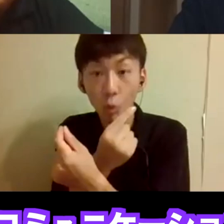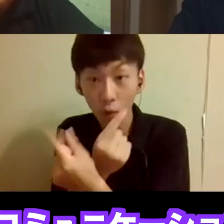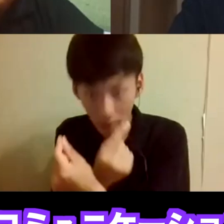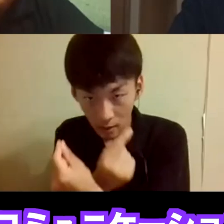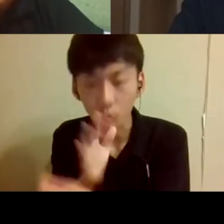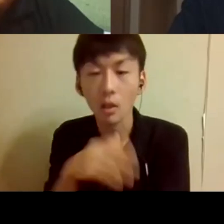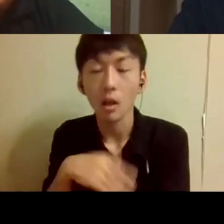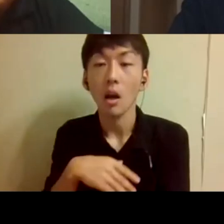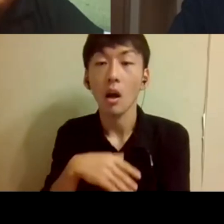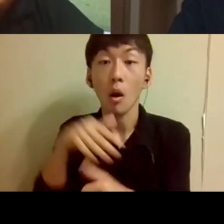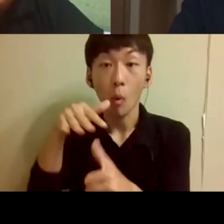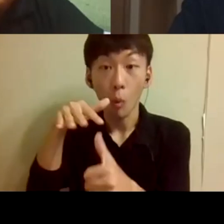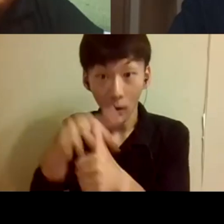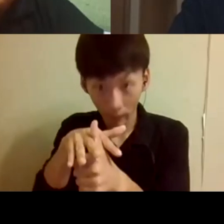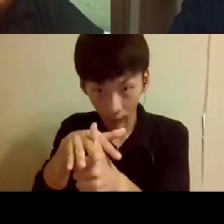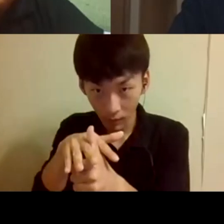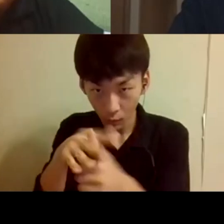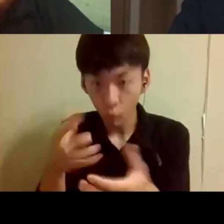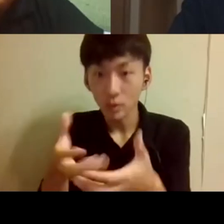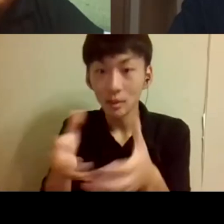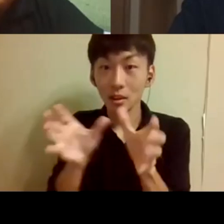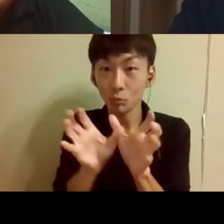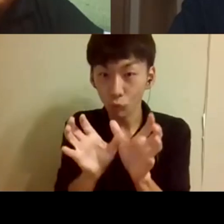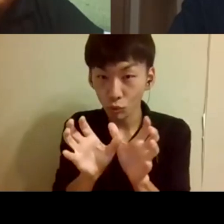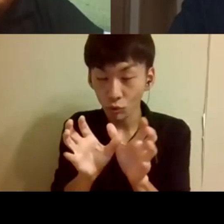そういうコミュニティなんですね